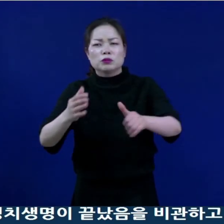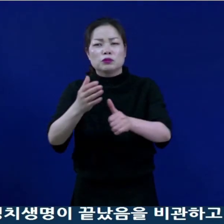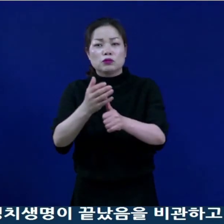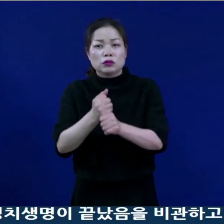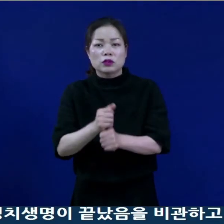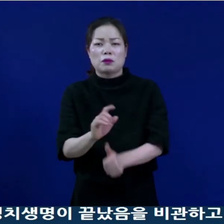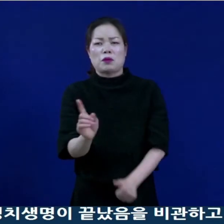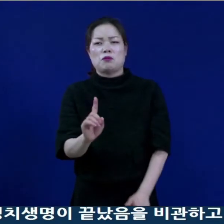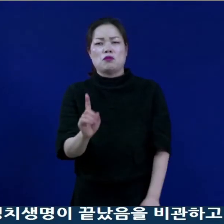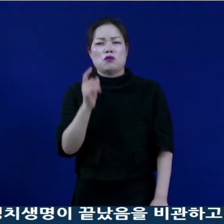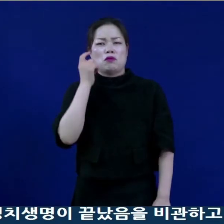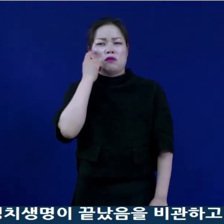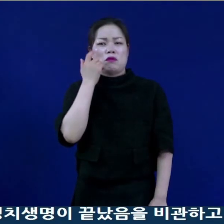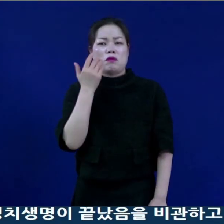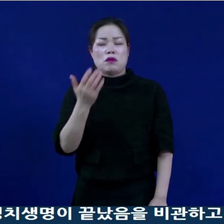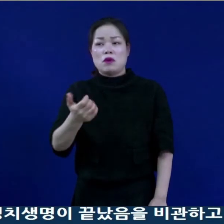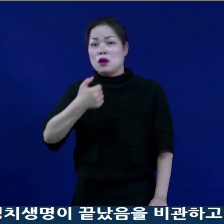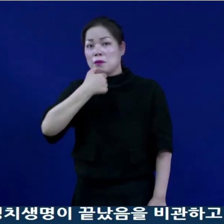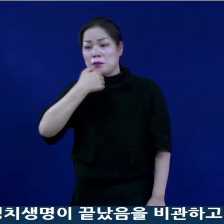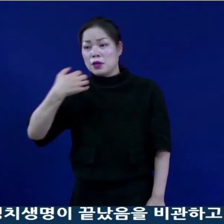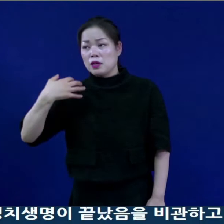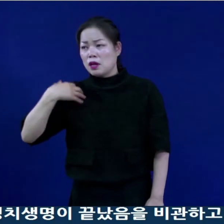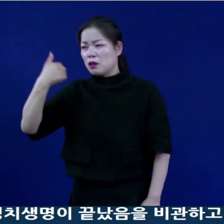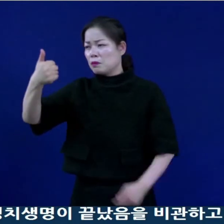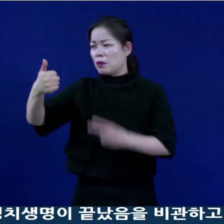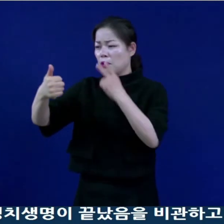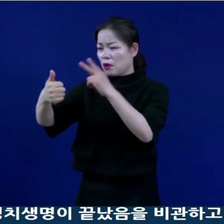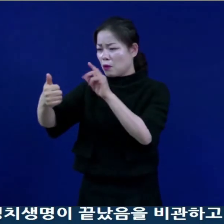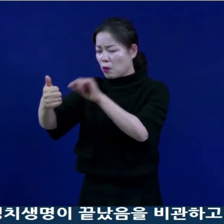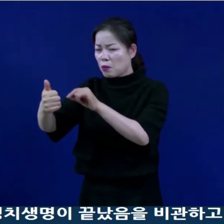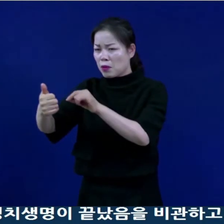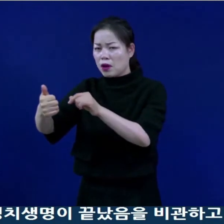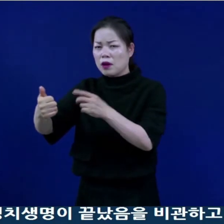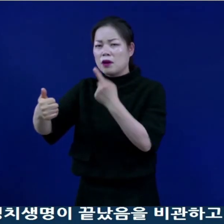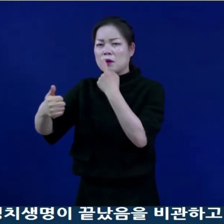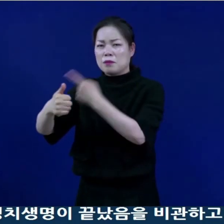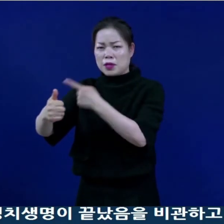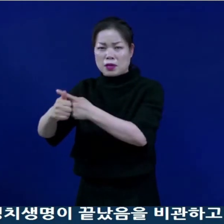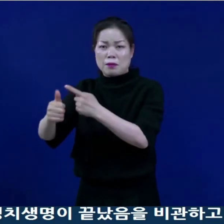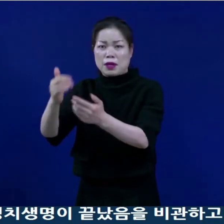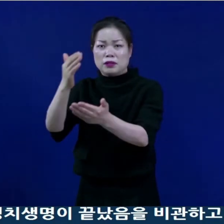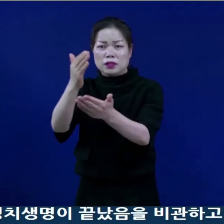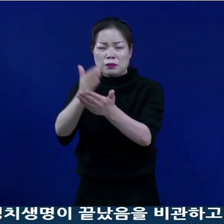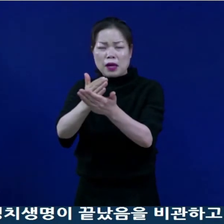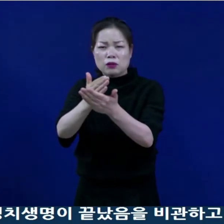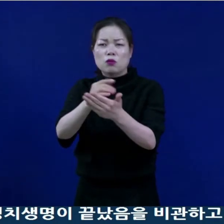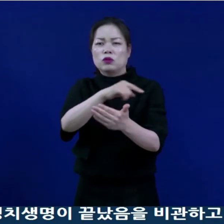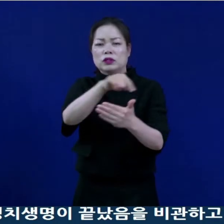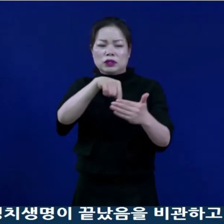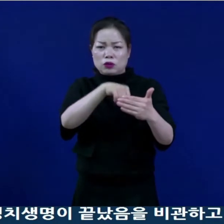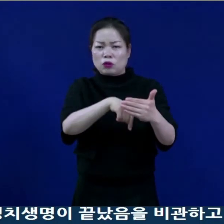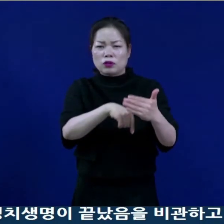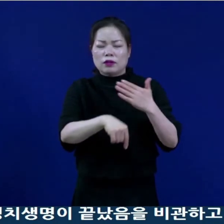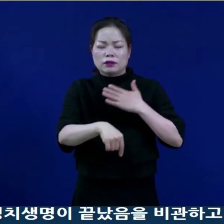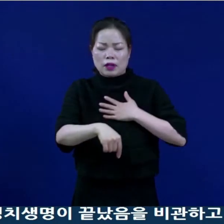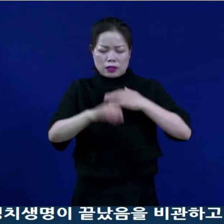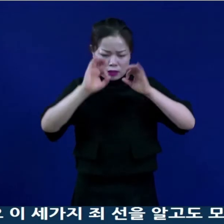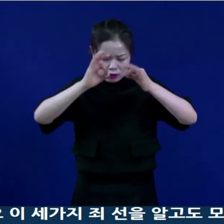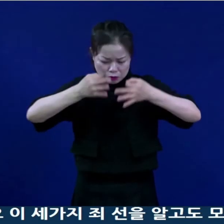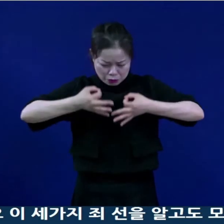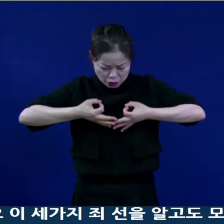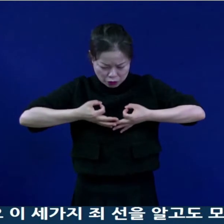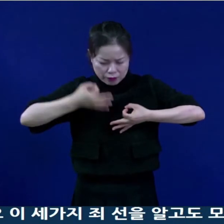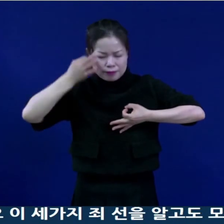할 것은 무엇이냐면 빌라도를 바라보며 그를 비난만 할 것이 아니라 그 속에서 나를 볼 수 있어야